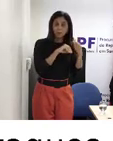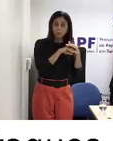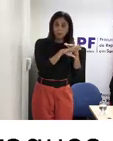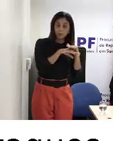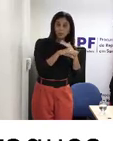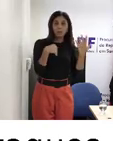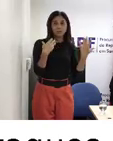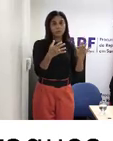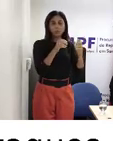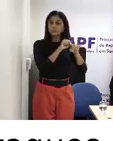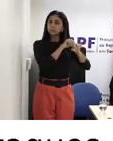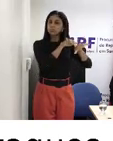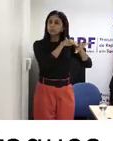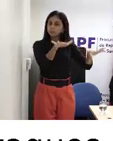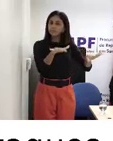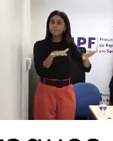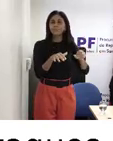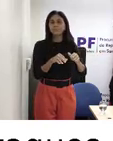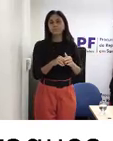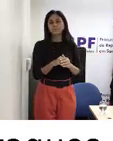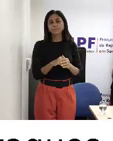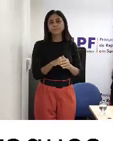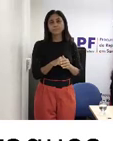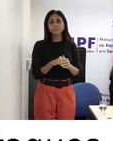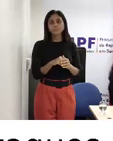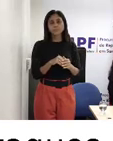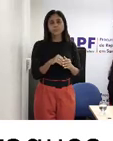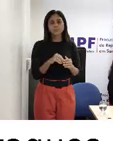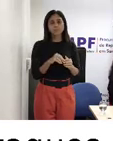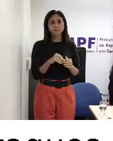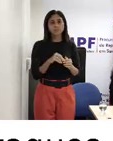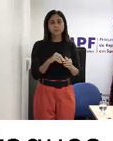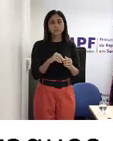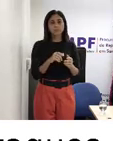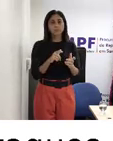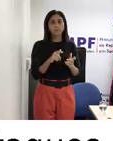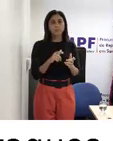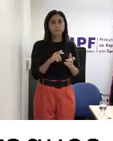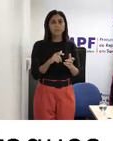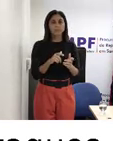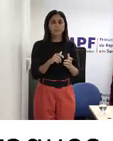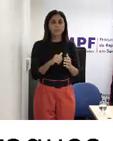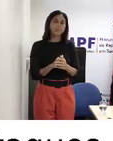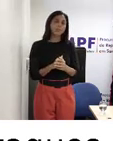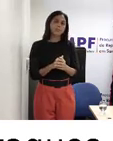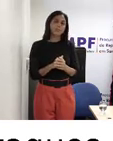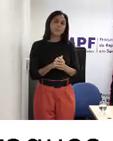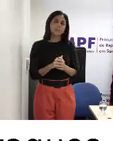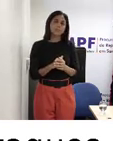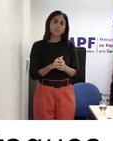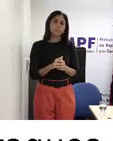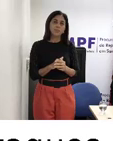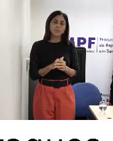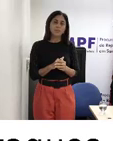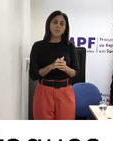desuso mas aqui alguns livros ainda trazem essa nomenclatura Tá ok e vou fazer questão aqui de falar